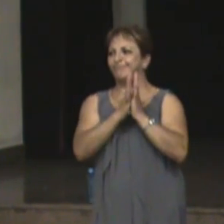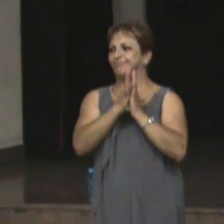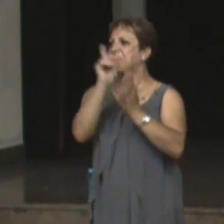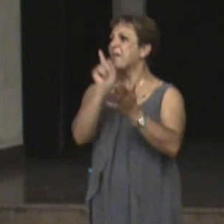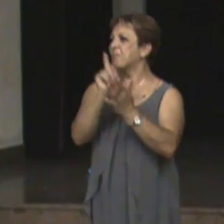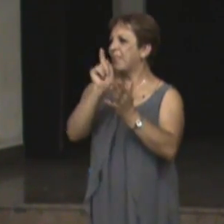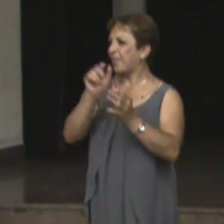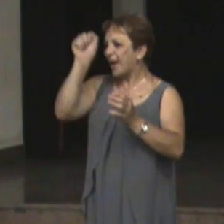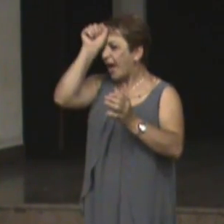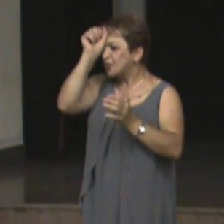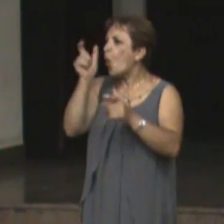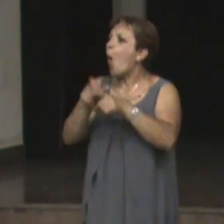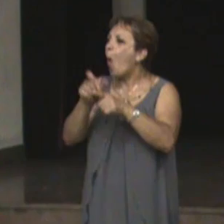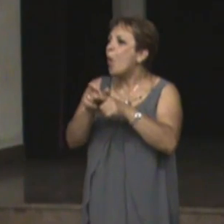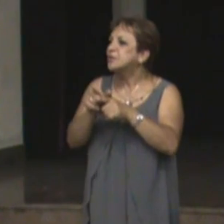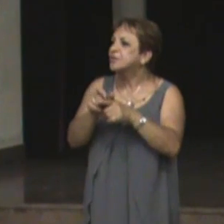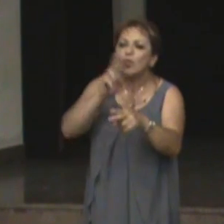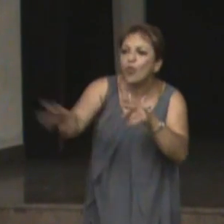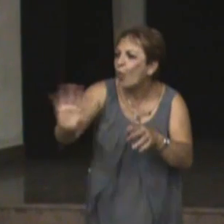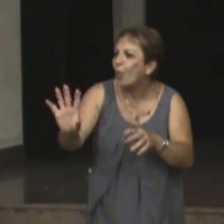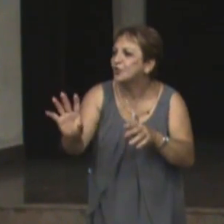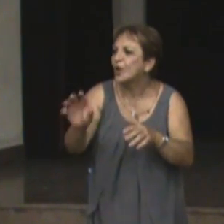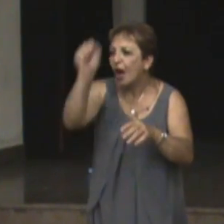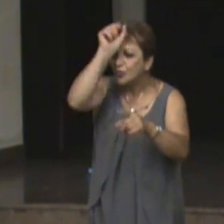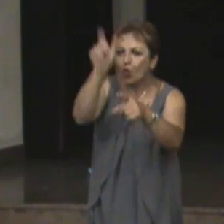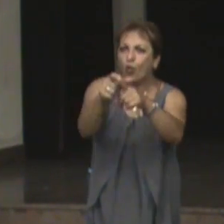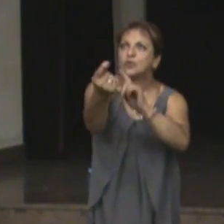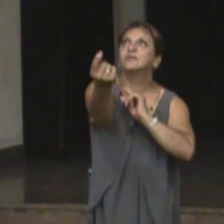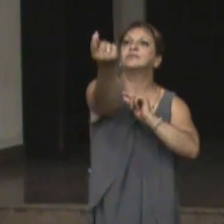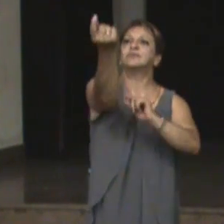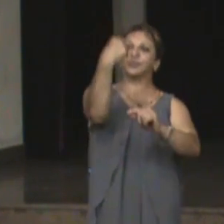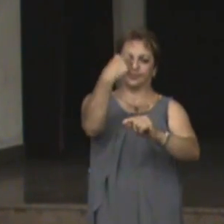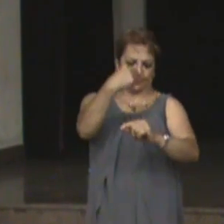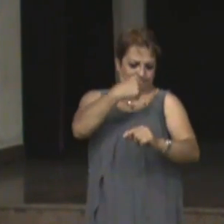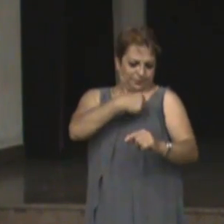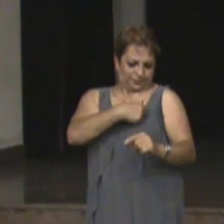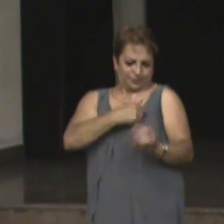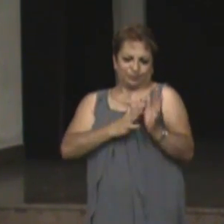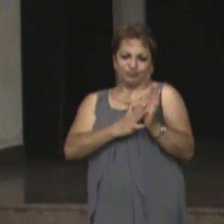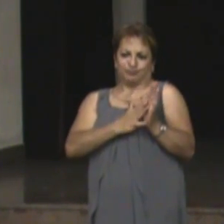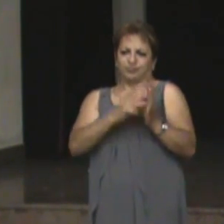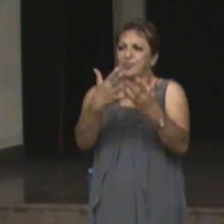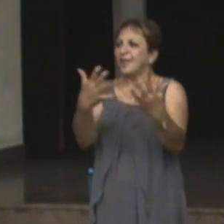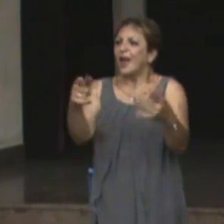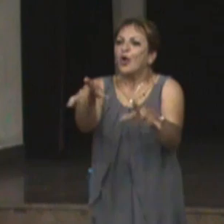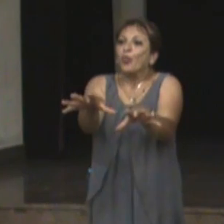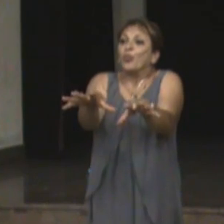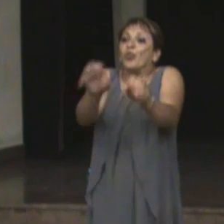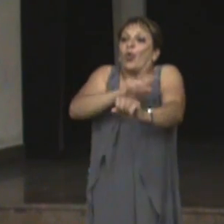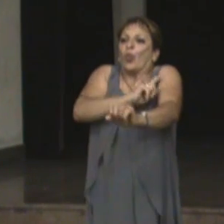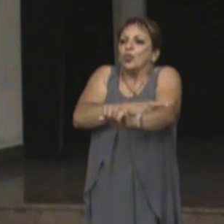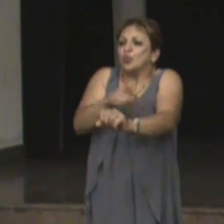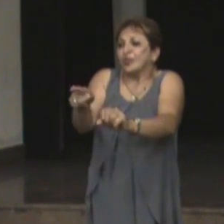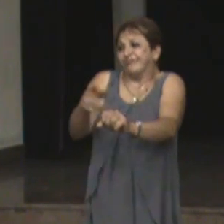Եվ Աստծո խոսքը միշտ չէ, որ նույն չափով է պտուղ տալիս մարդկանց